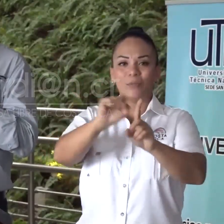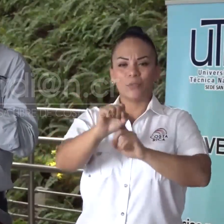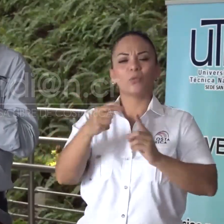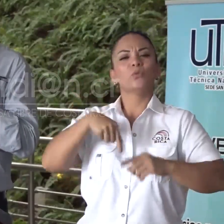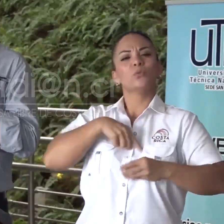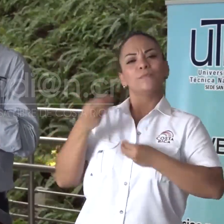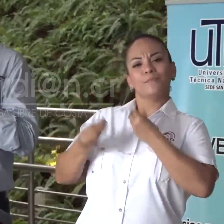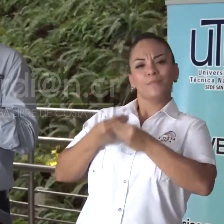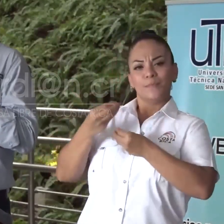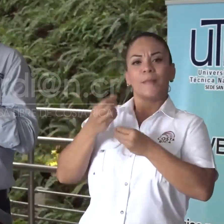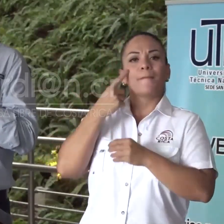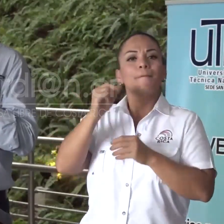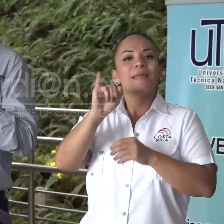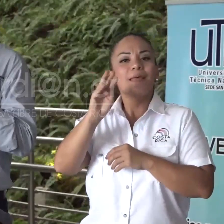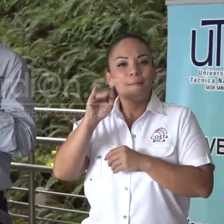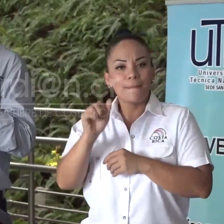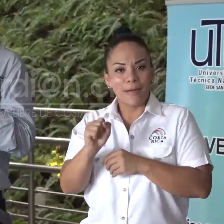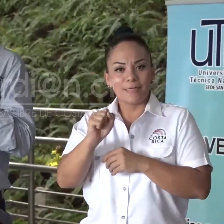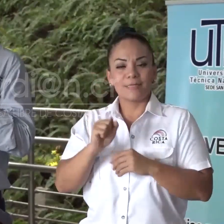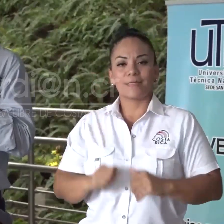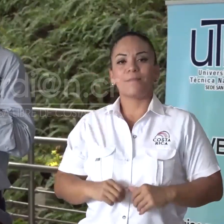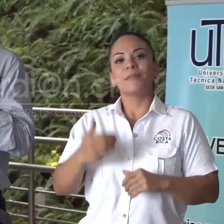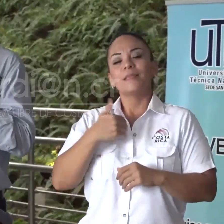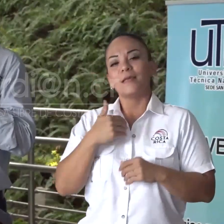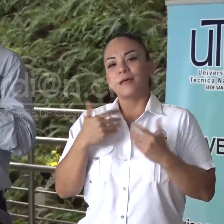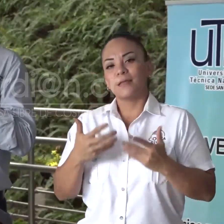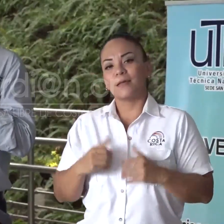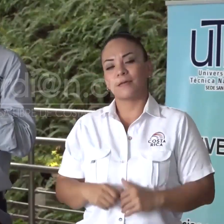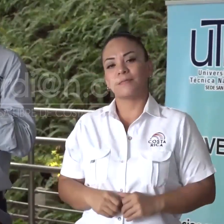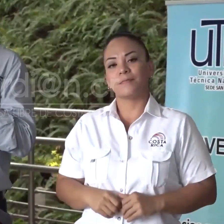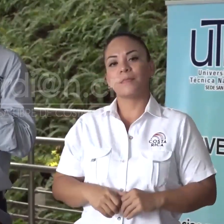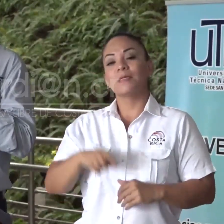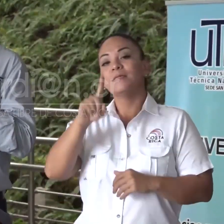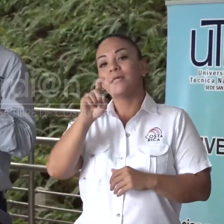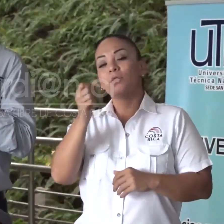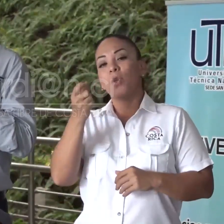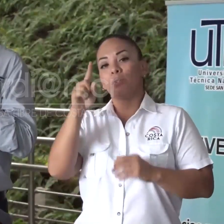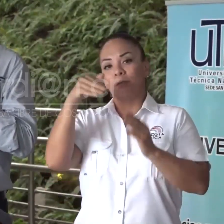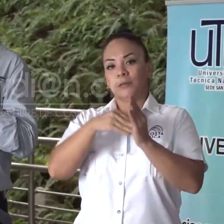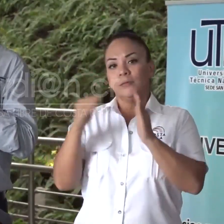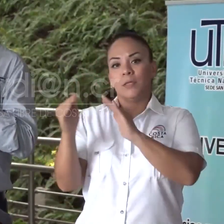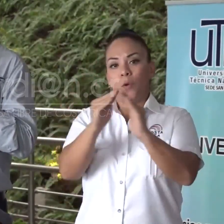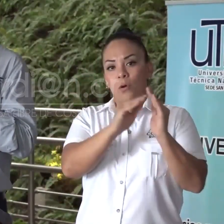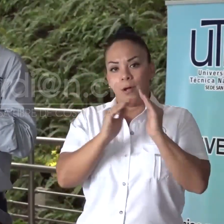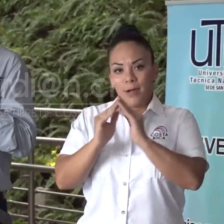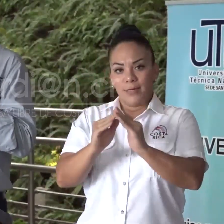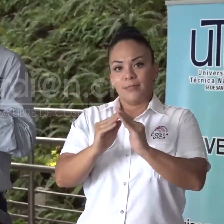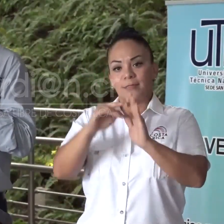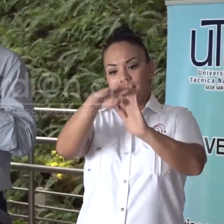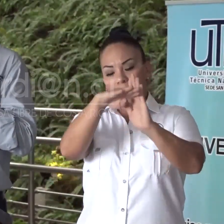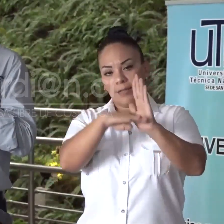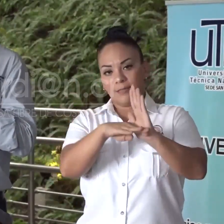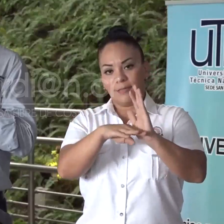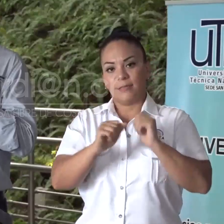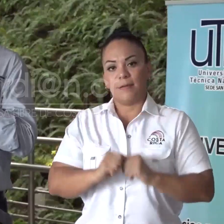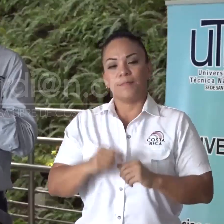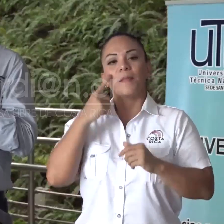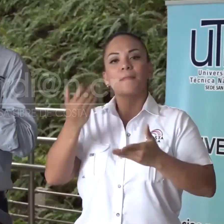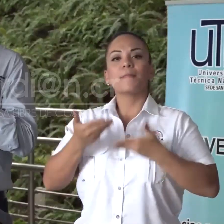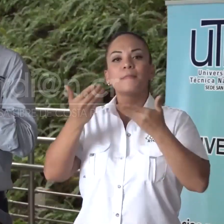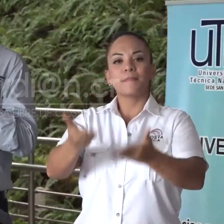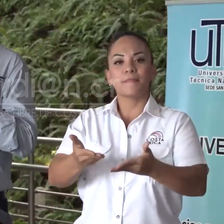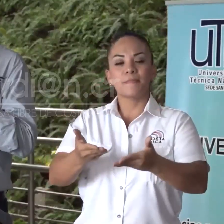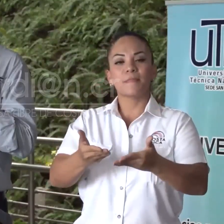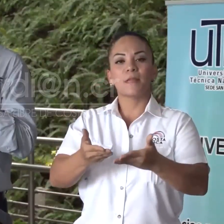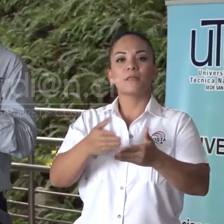haciendo? El IMAS tiene 111,000 hogares en la lista para darles